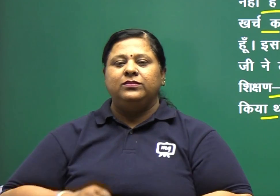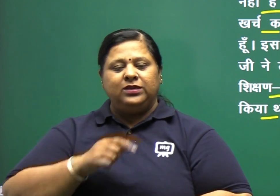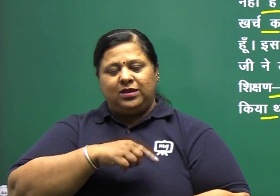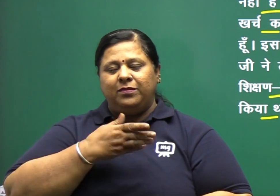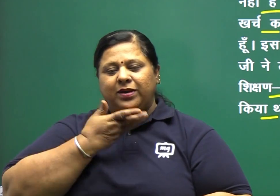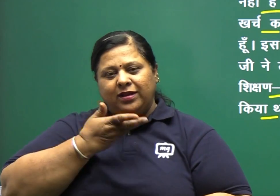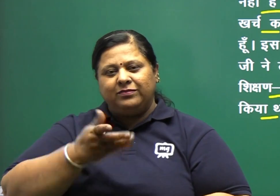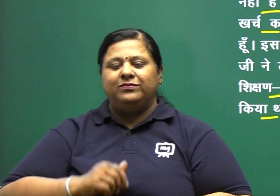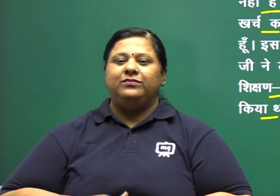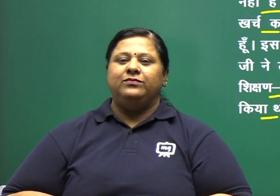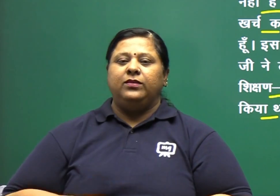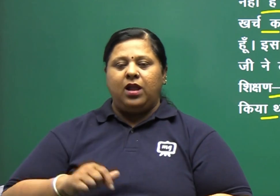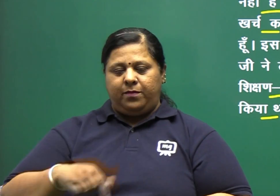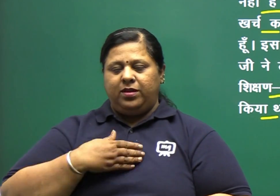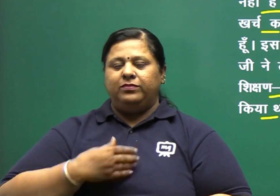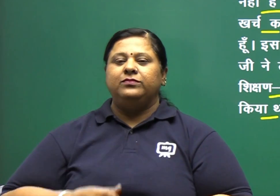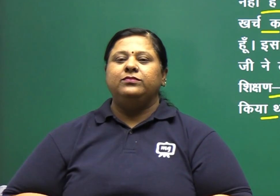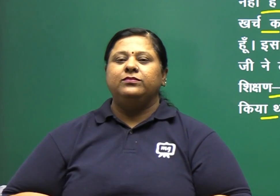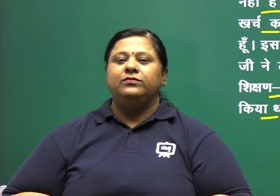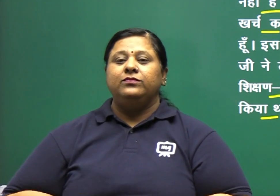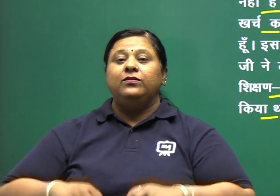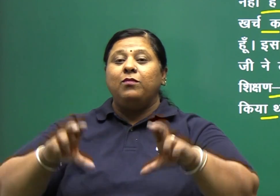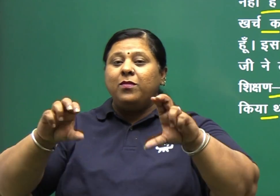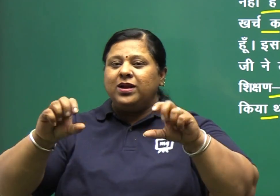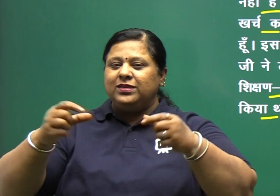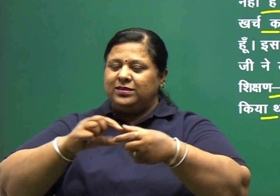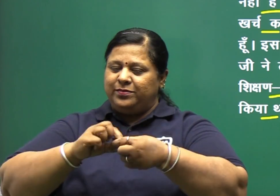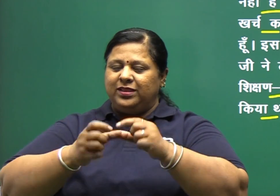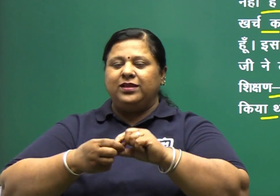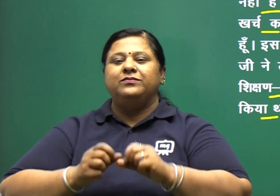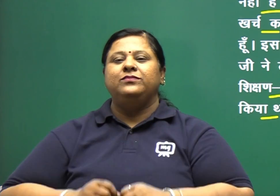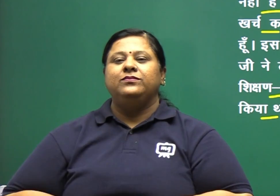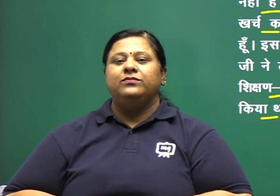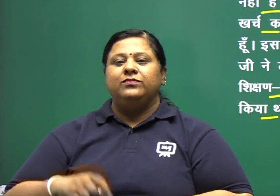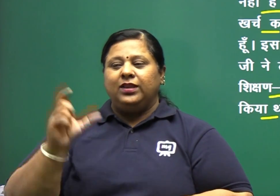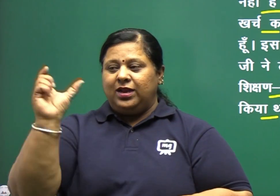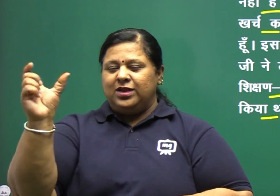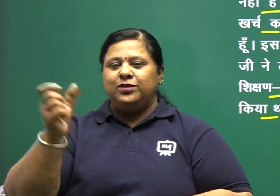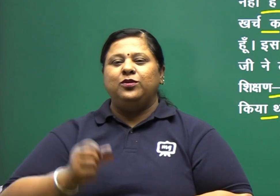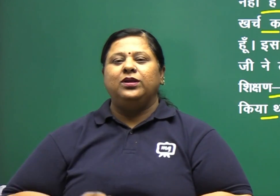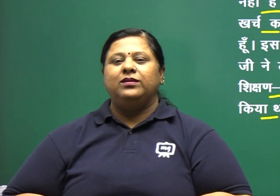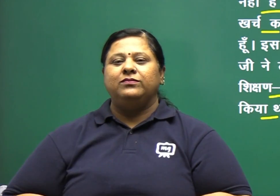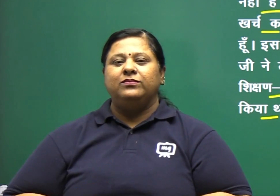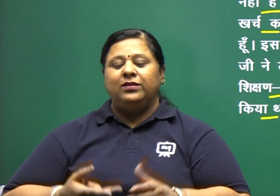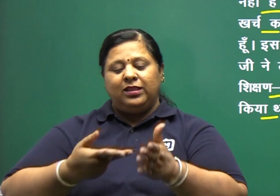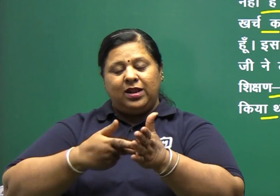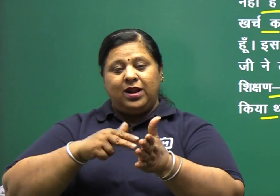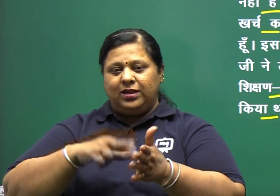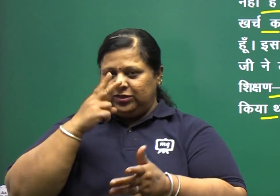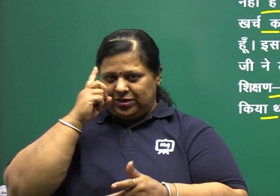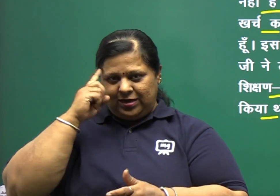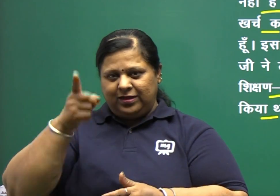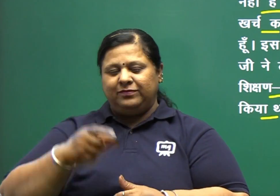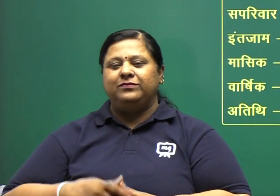यहाँ पढ़ा। अब हम पाठ से संबंधित कठिन शब्दों के अर्थ